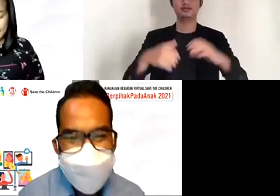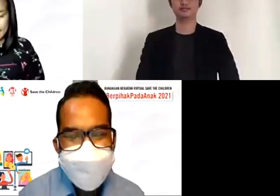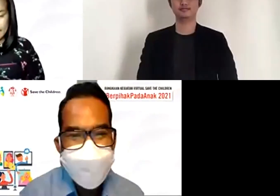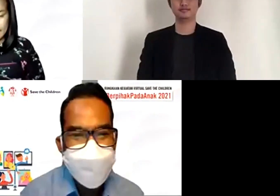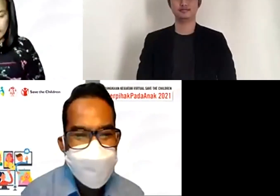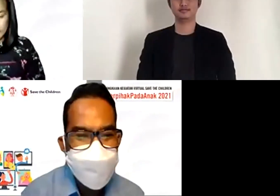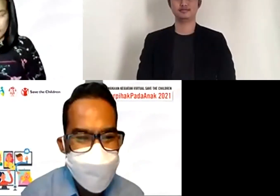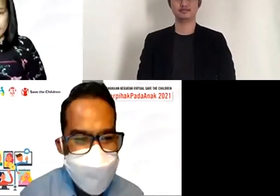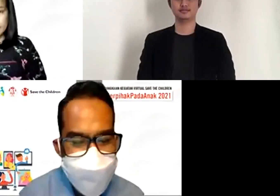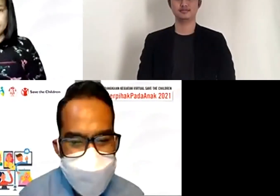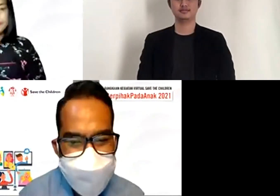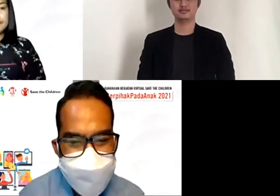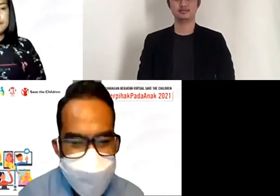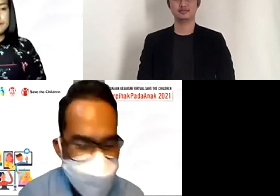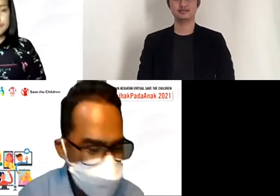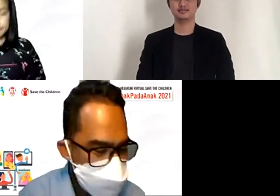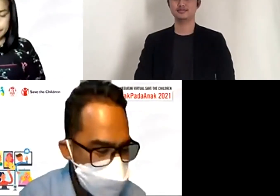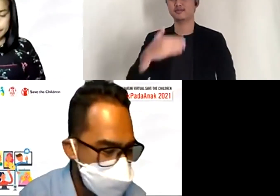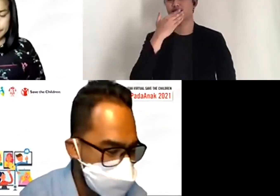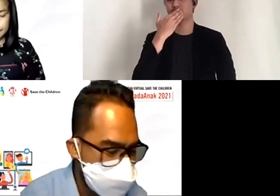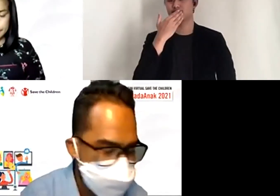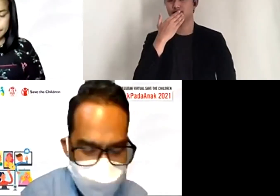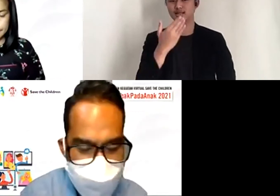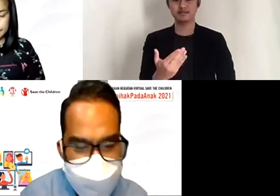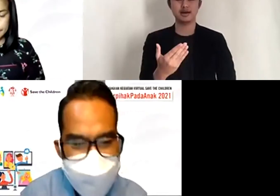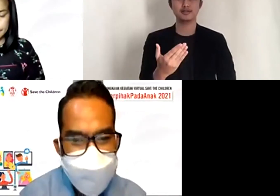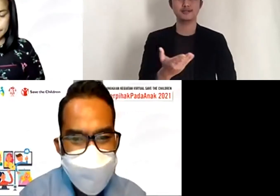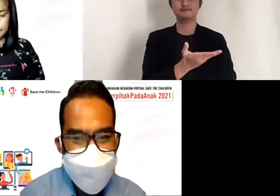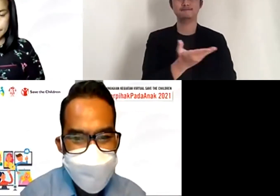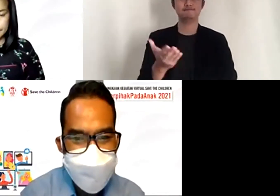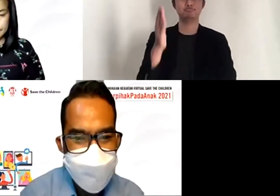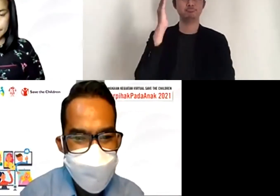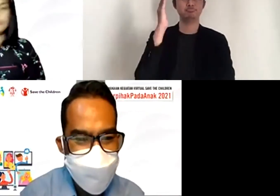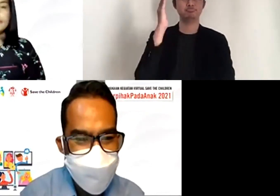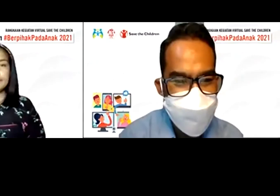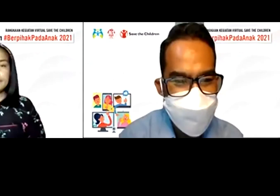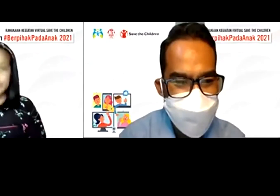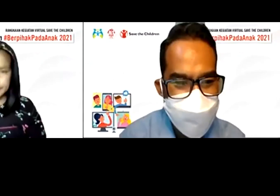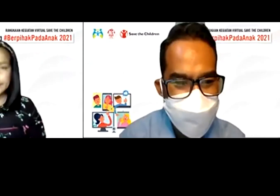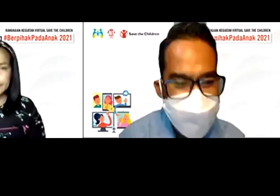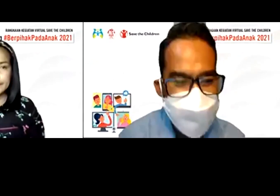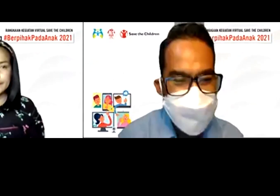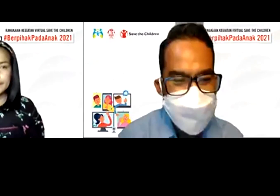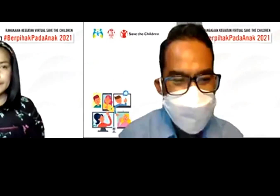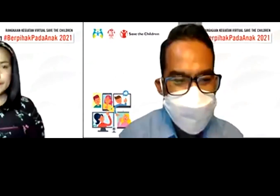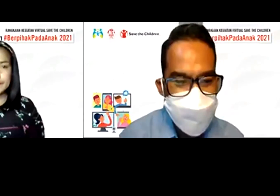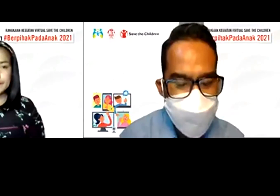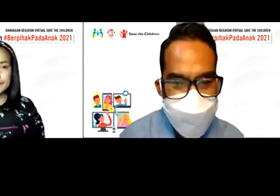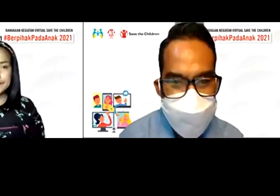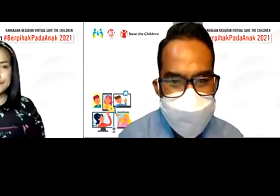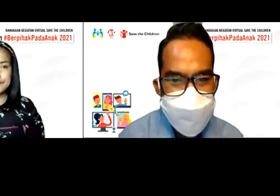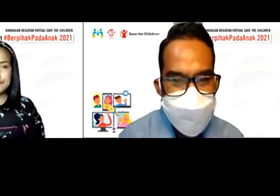Baik, terima kasih Bu Emilia, tadi sudah memaparkan dengan clear ya apa yang sudah dilakukan oleh PATM